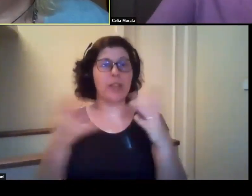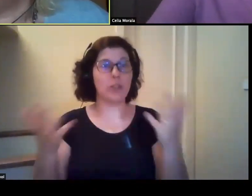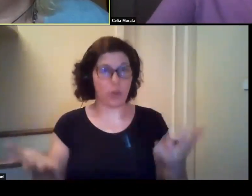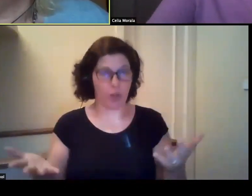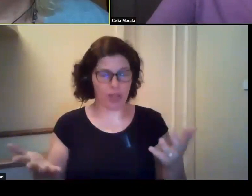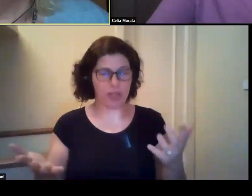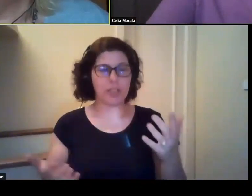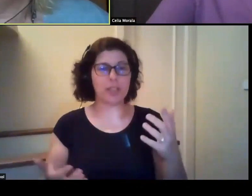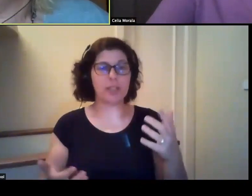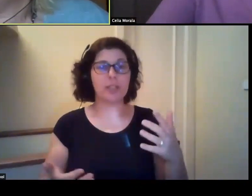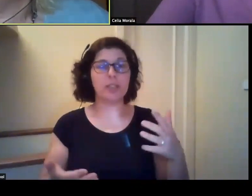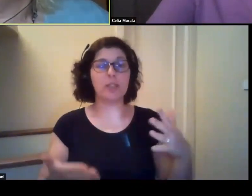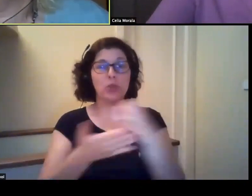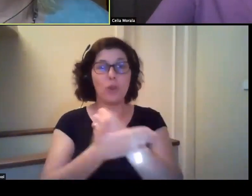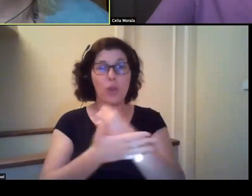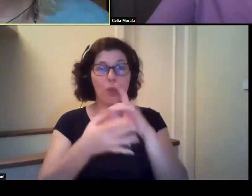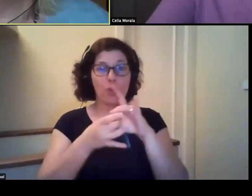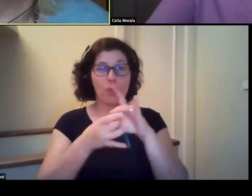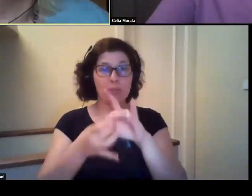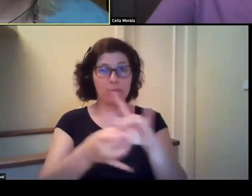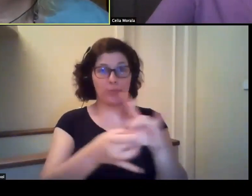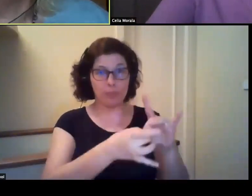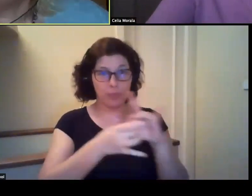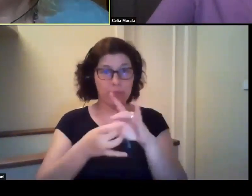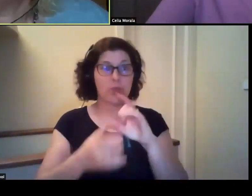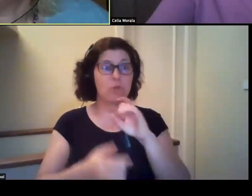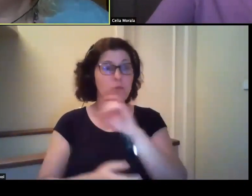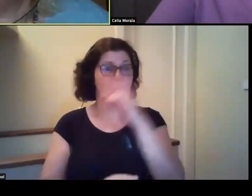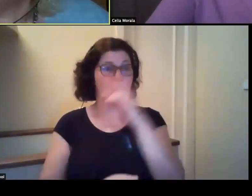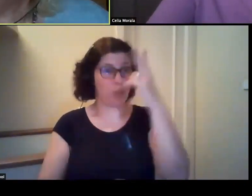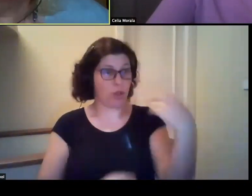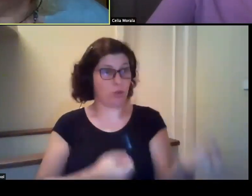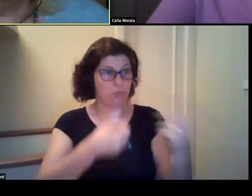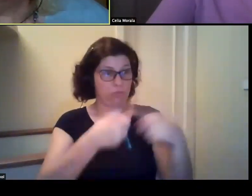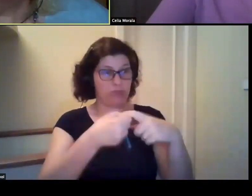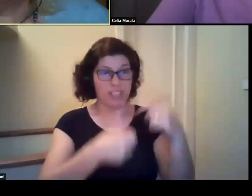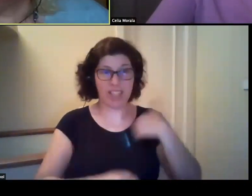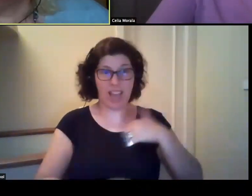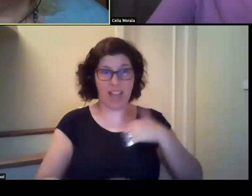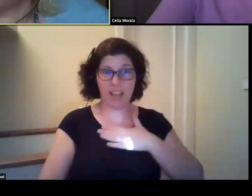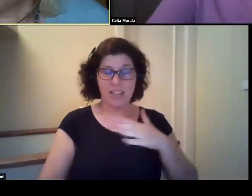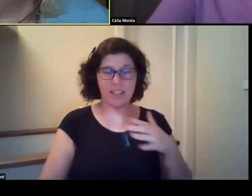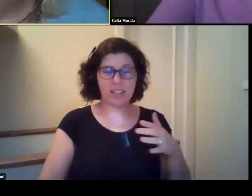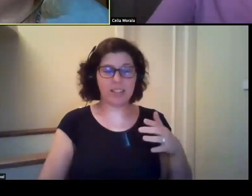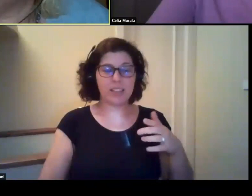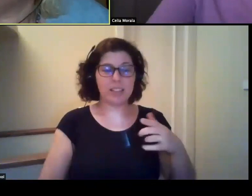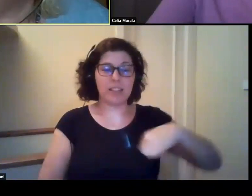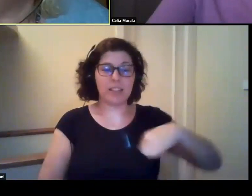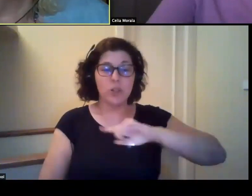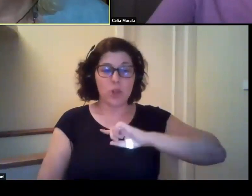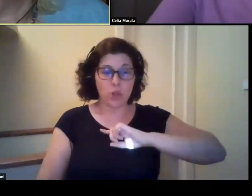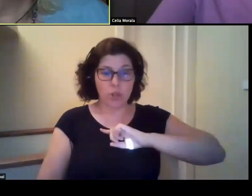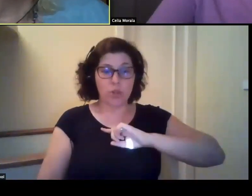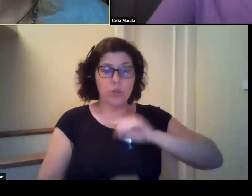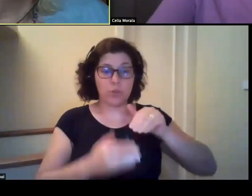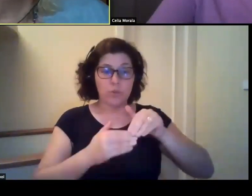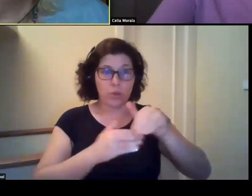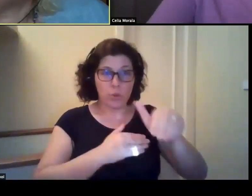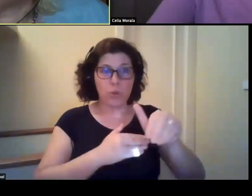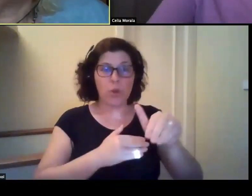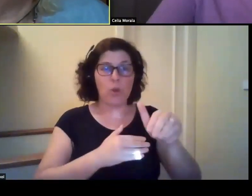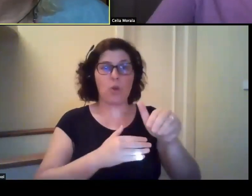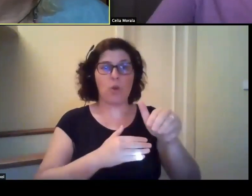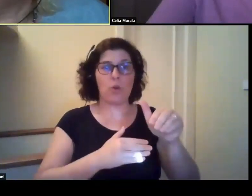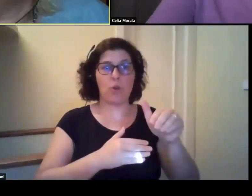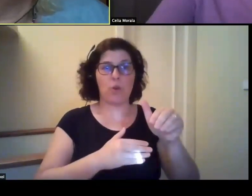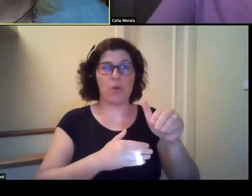con el voluntariado de Fundación ONCE, en el que tú ya estás inscrita, pues nosotros publicaremos en nuestro